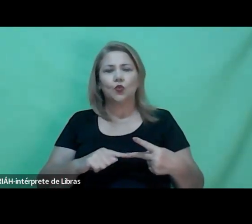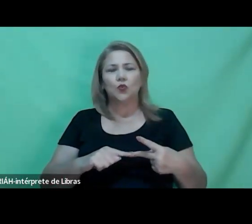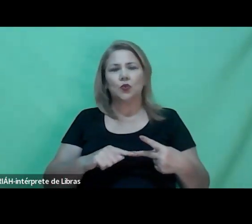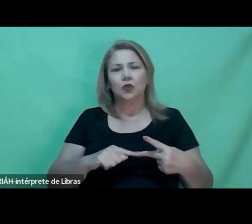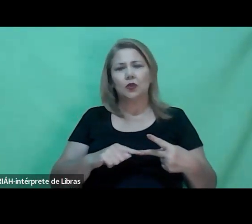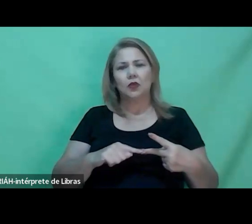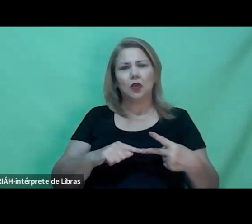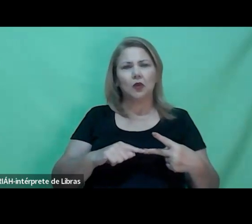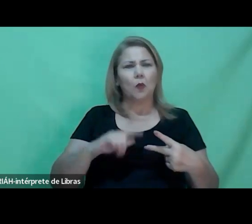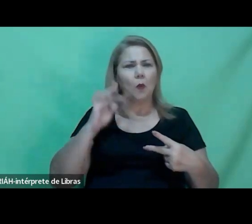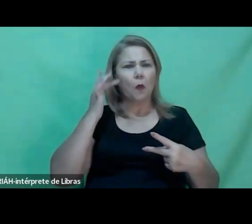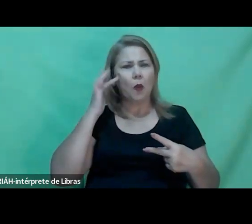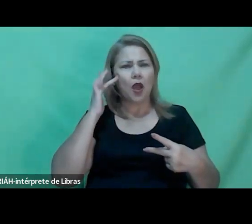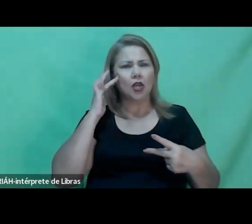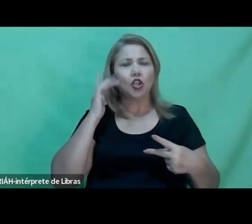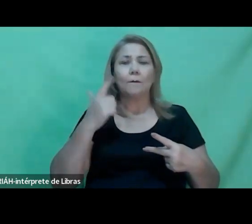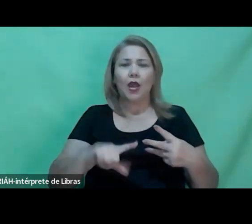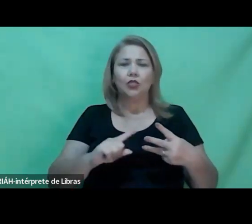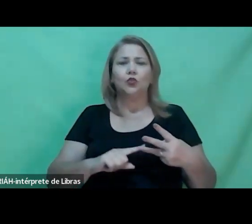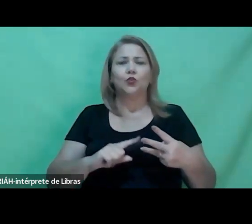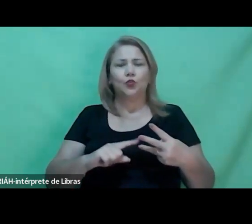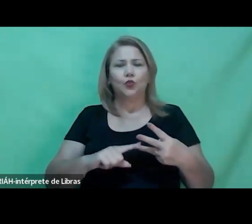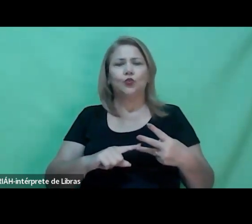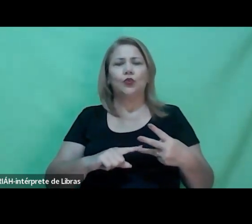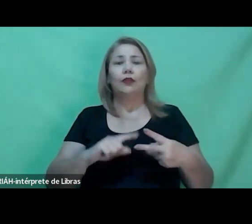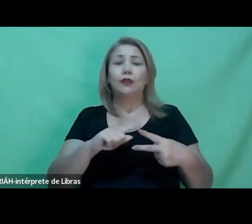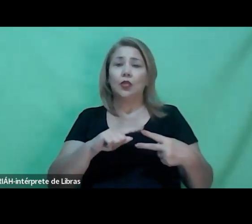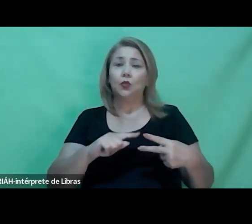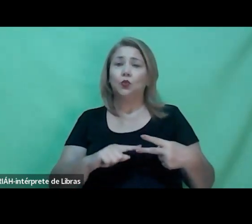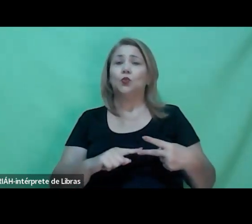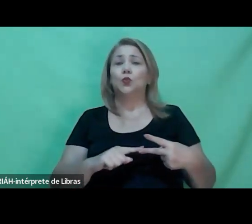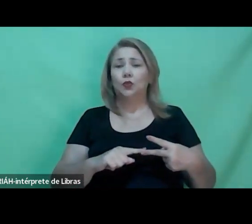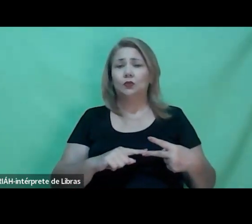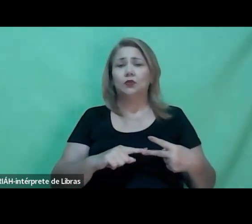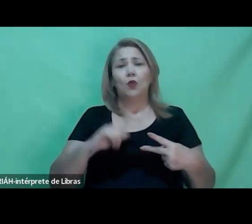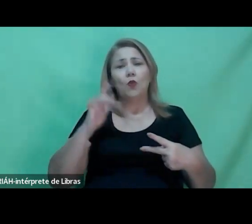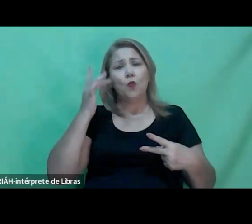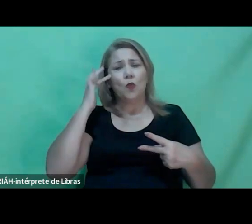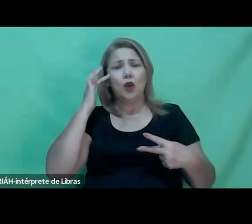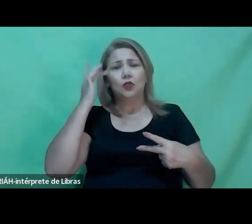comentario ya ya voy hay dos